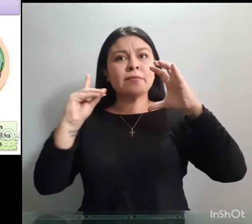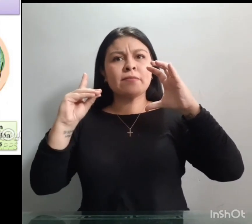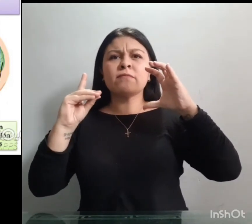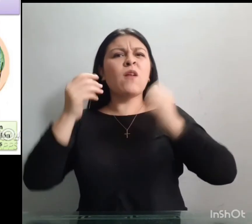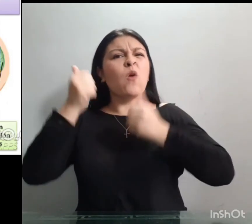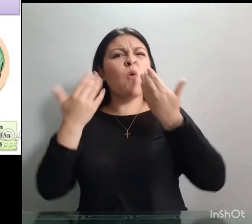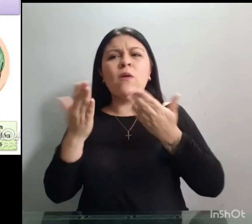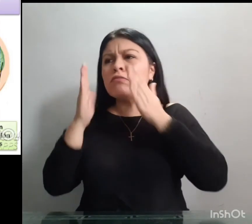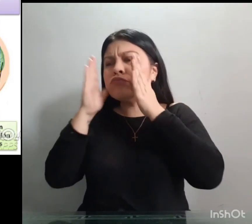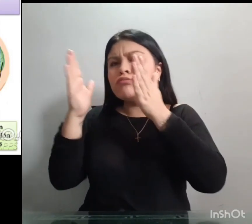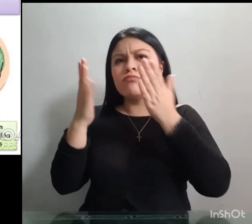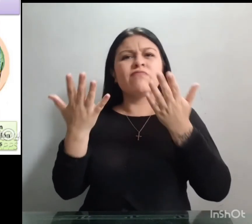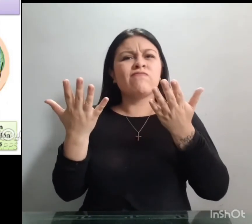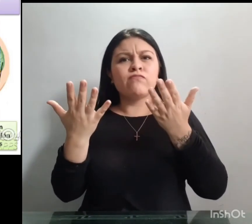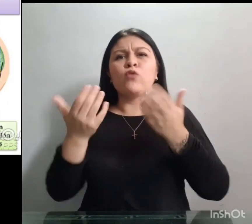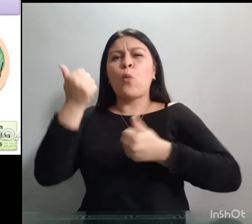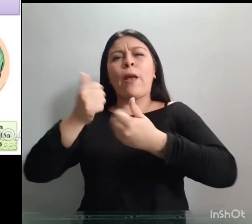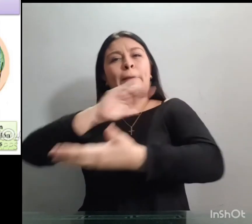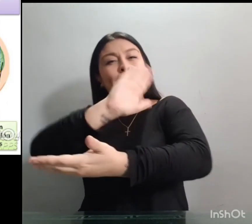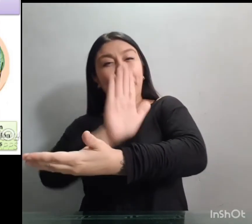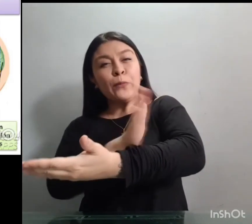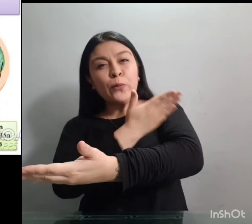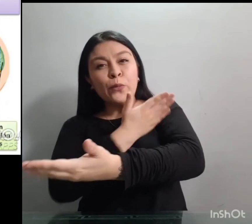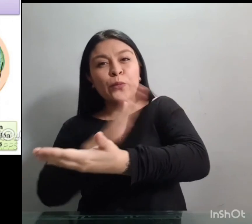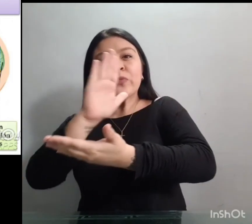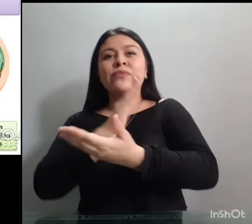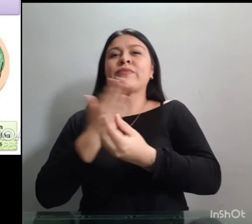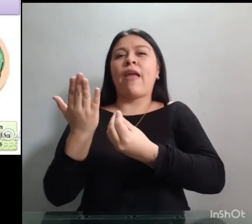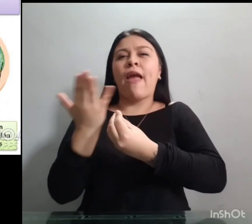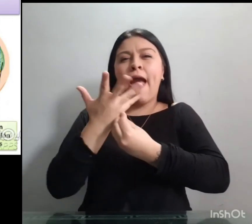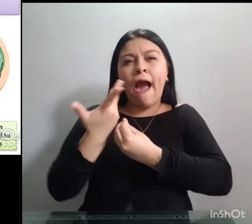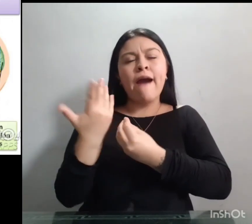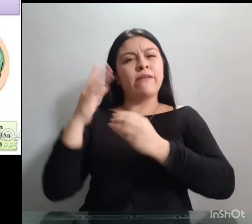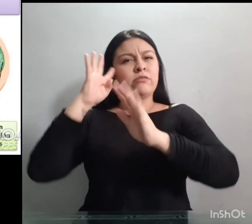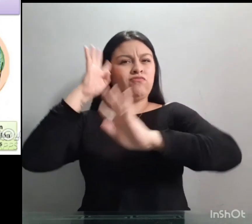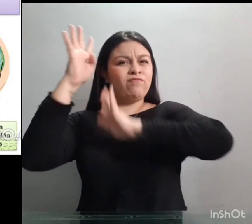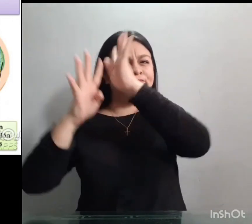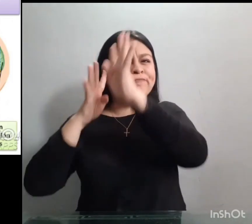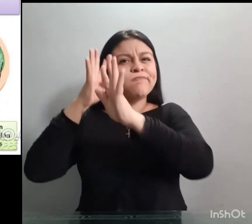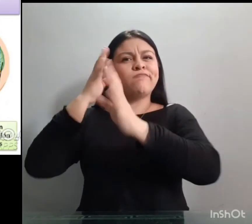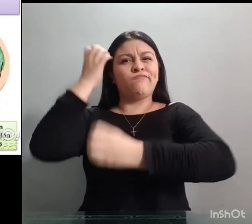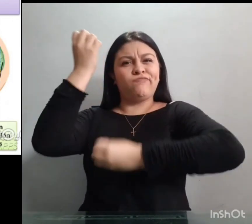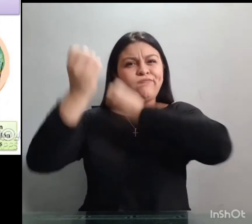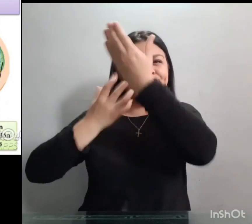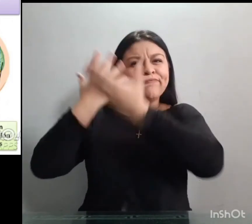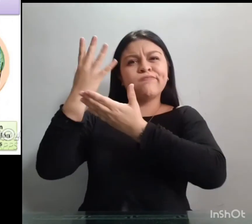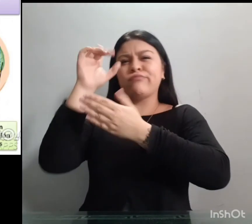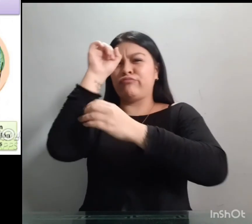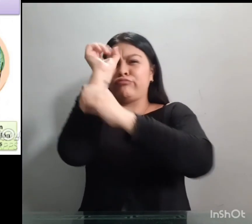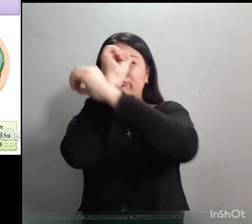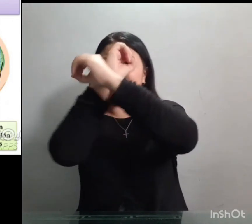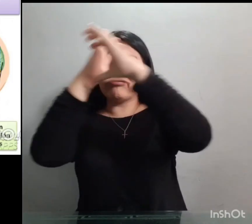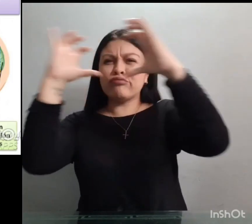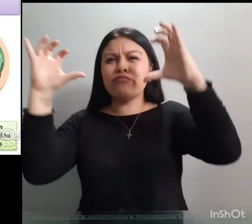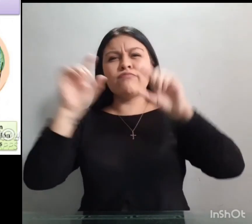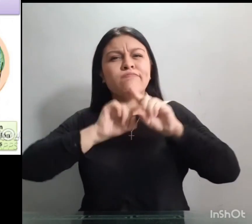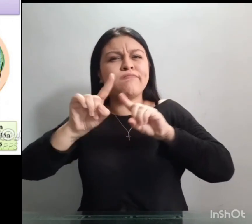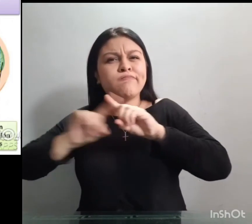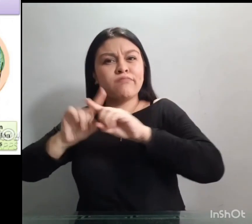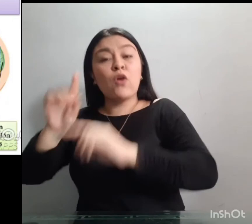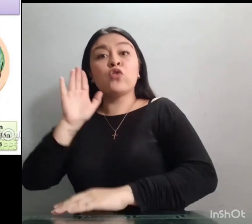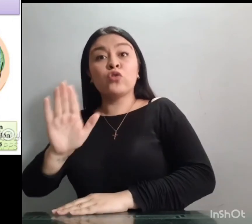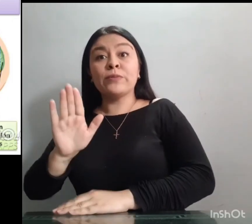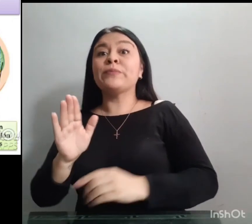talentos como la música, el arte, la creatividad, todo lo que es imaginación, mientras que